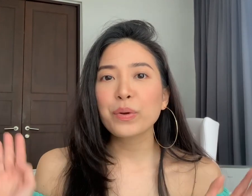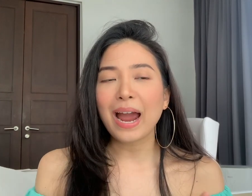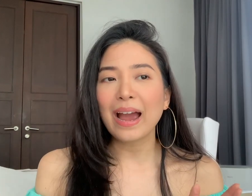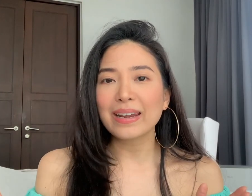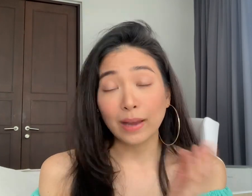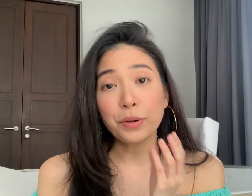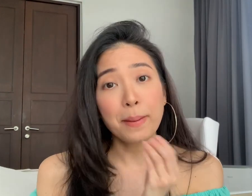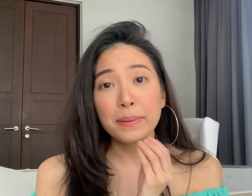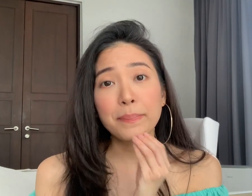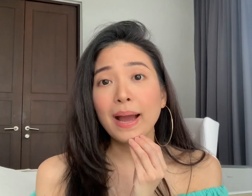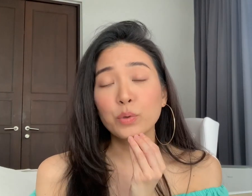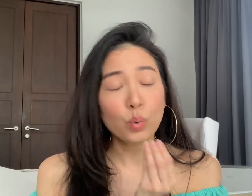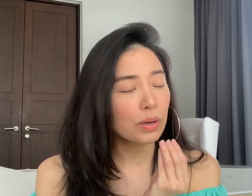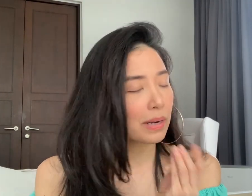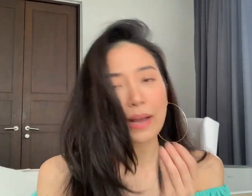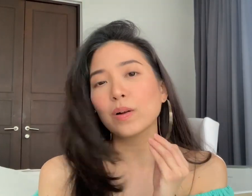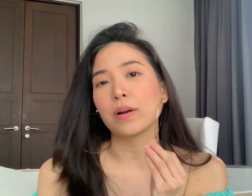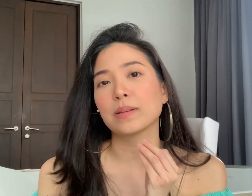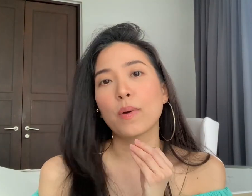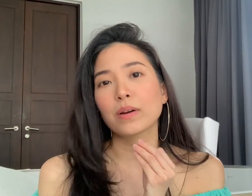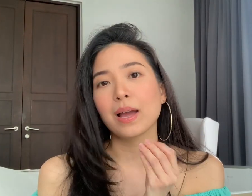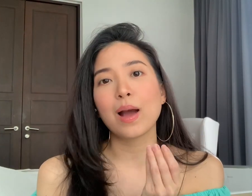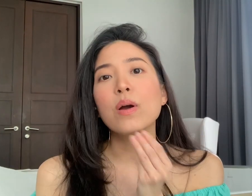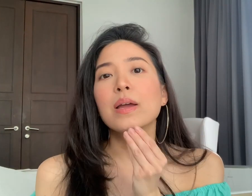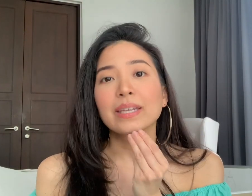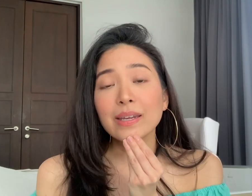มาทกพาทnunกource ก่อนตอนข้าง significant patient.